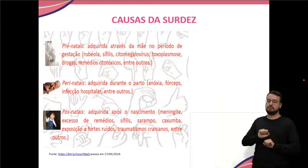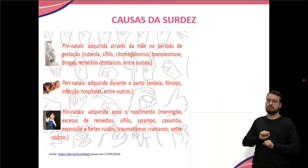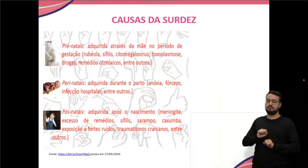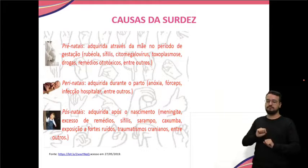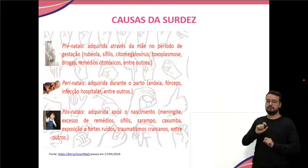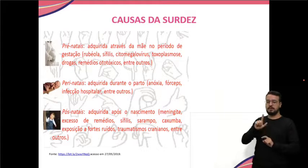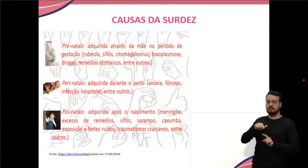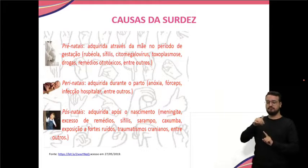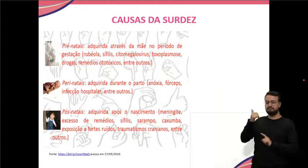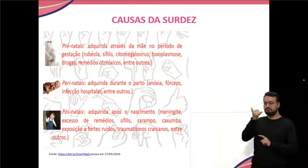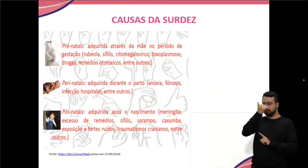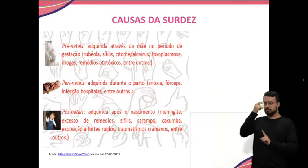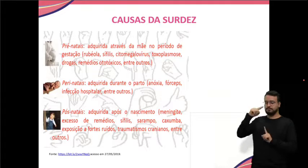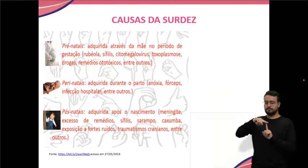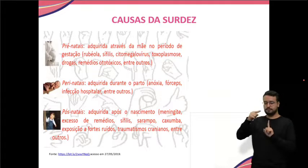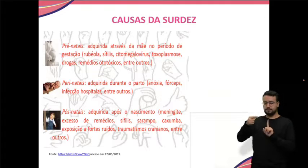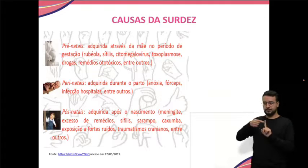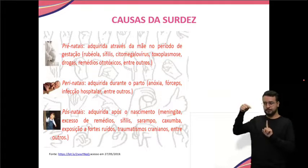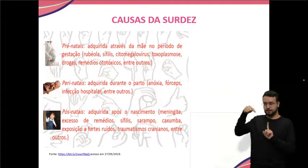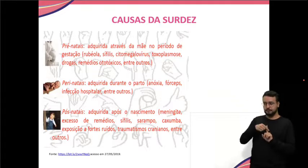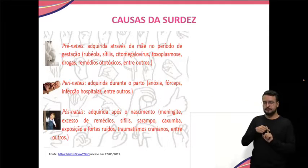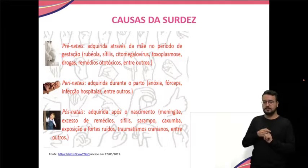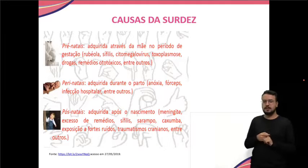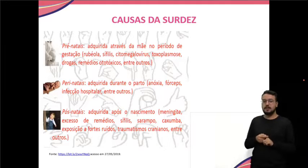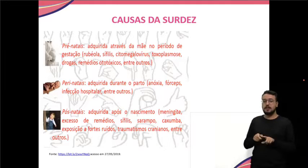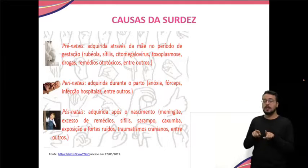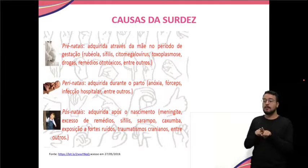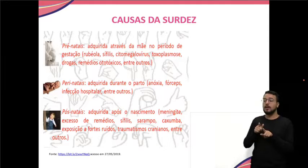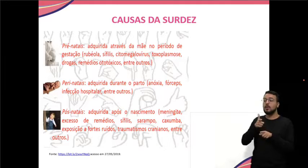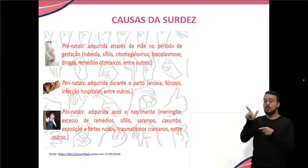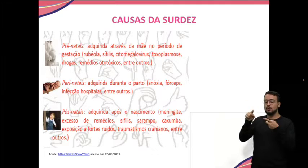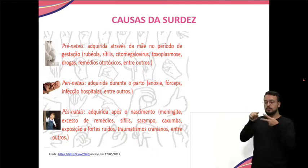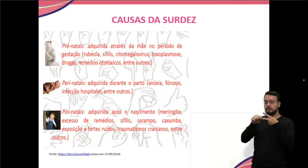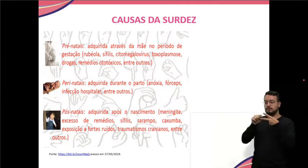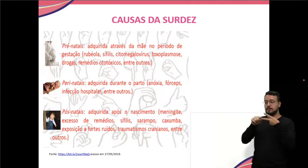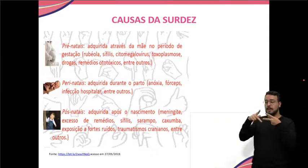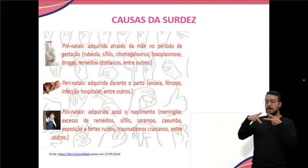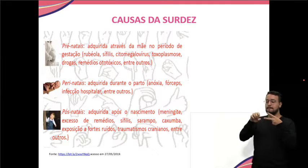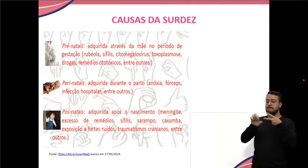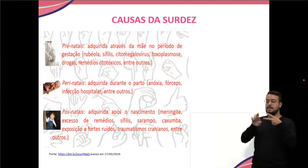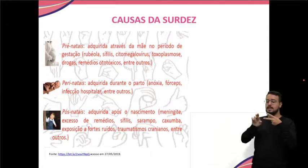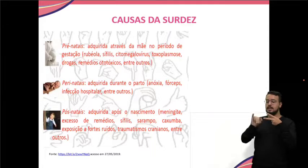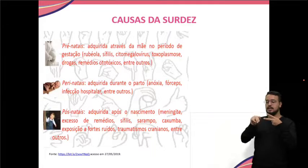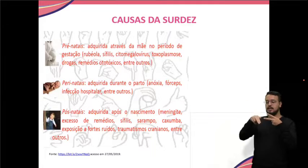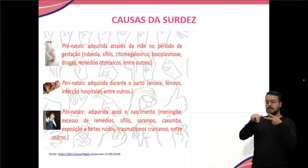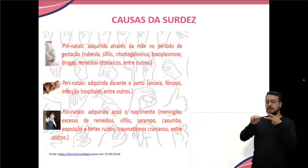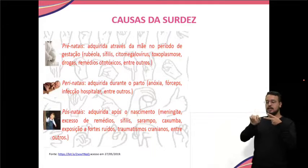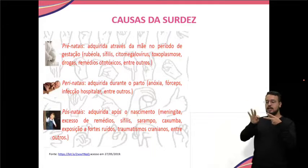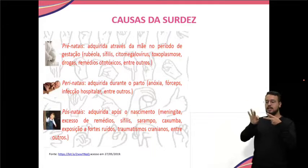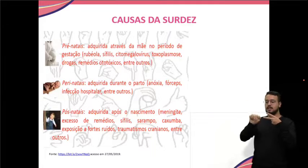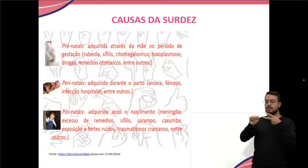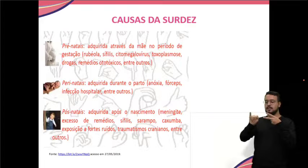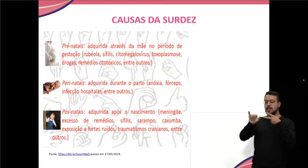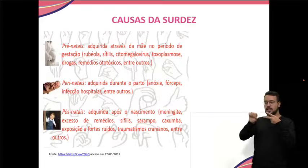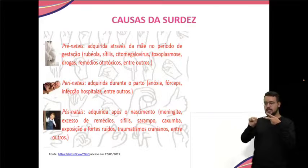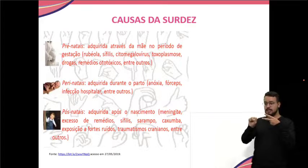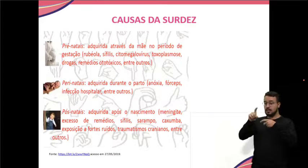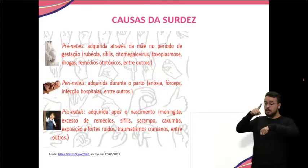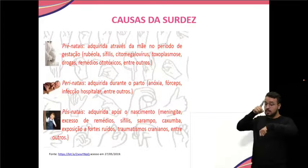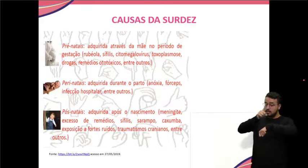também consideradas perinatais, adquiridas durante o parto, né? Às vezes o parto teve algumas